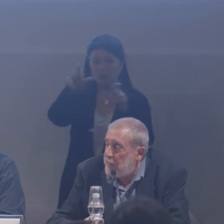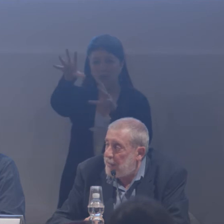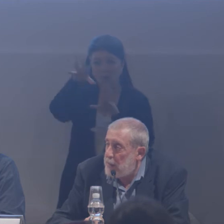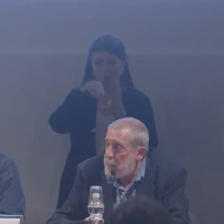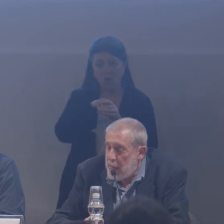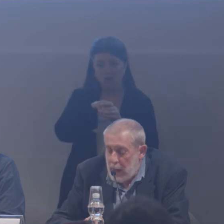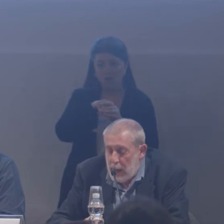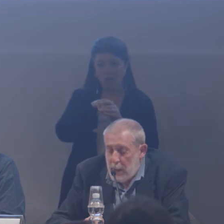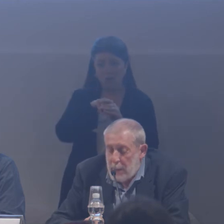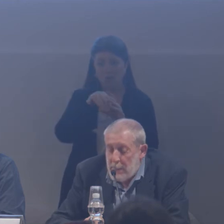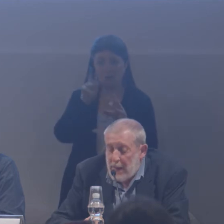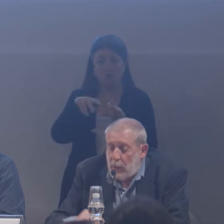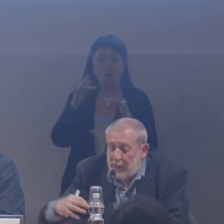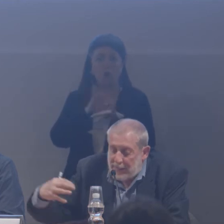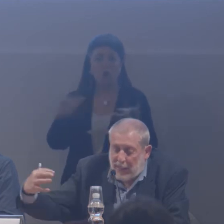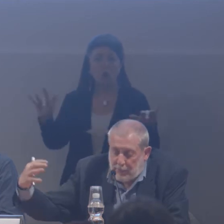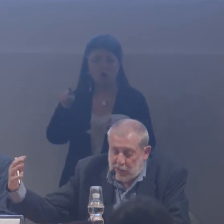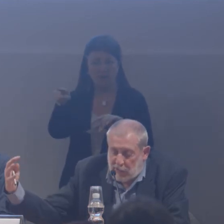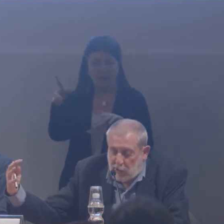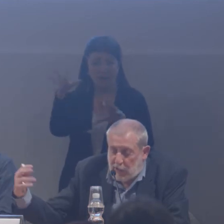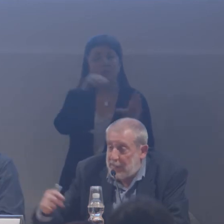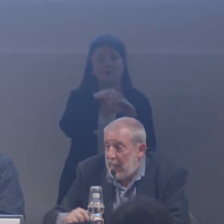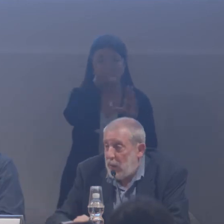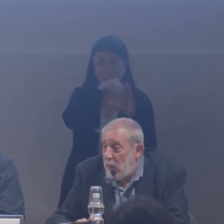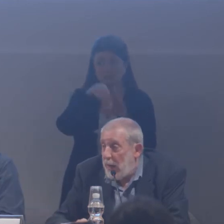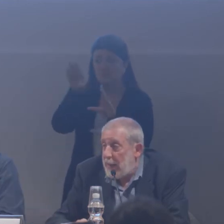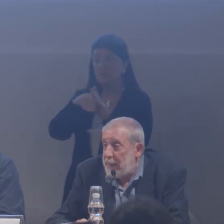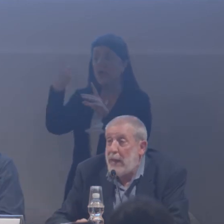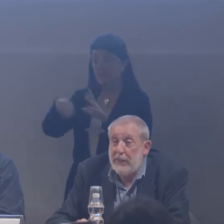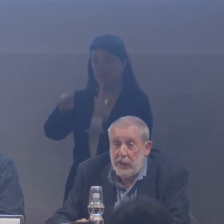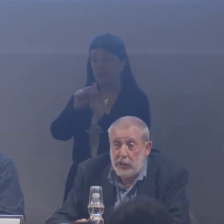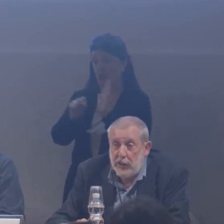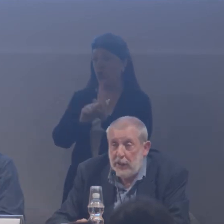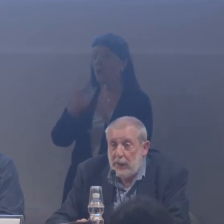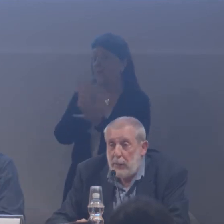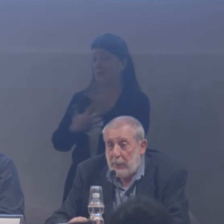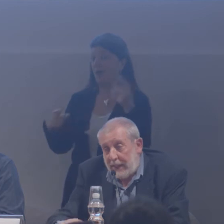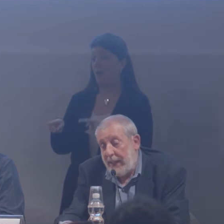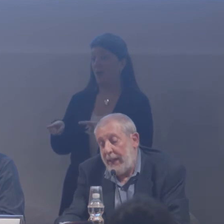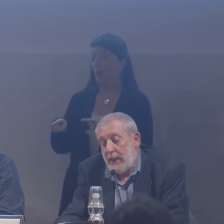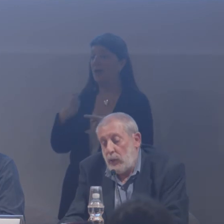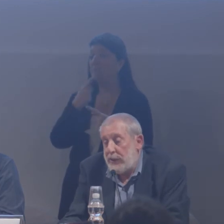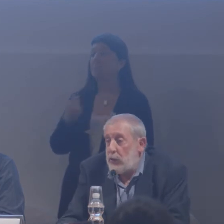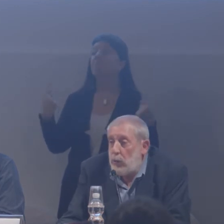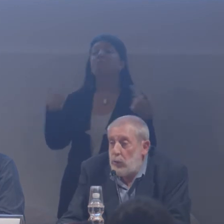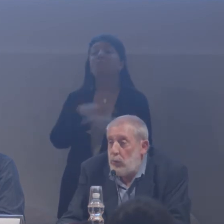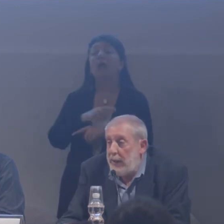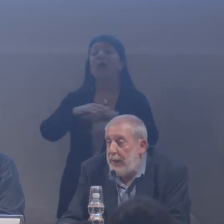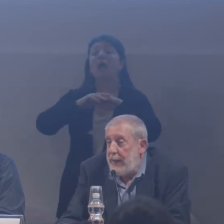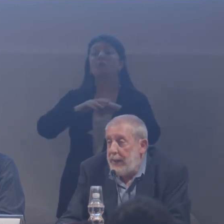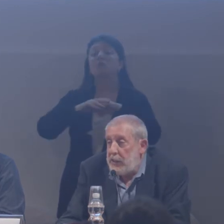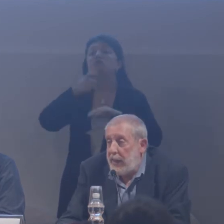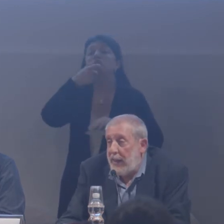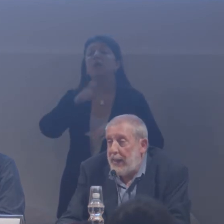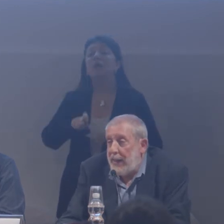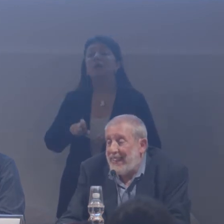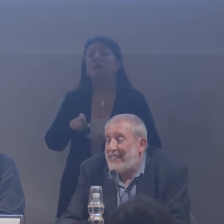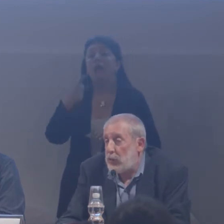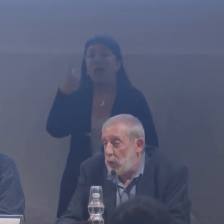loro beghe, e quindi si capisce storia di sangue. Di amici, perché in questo volume